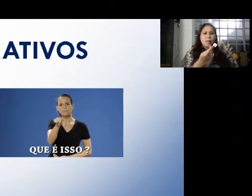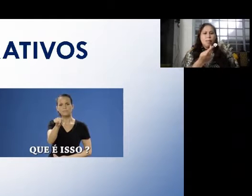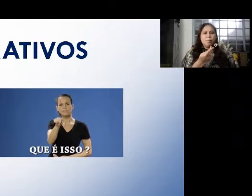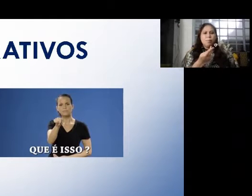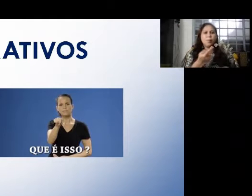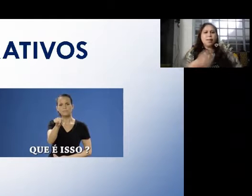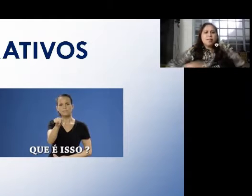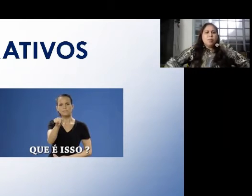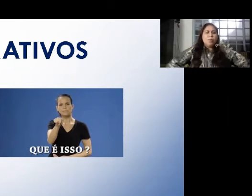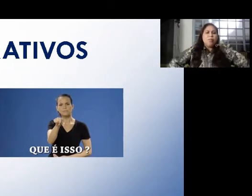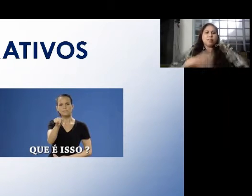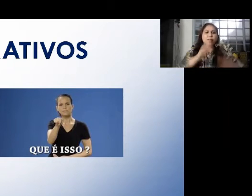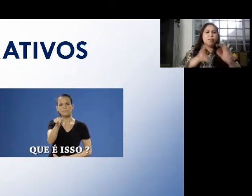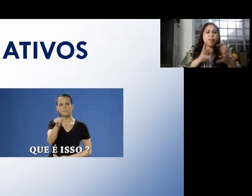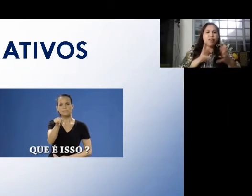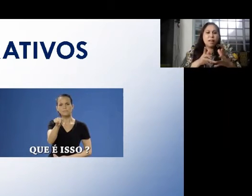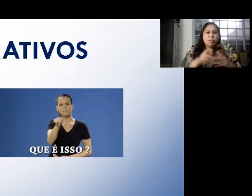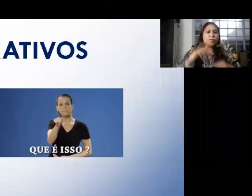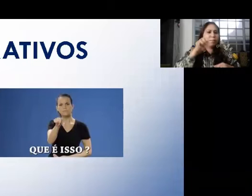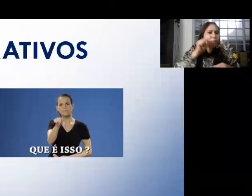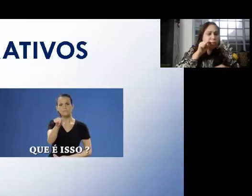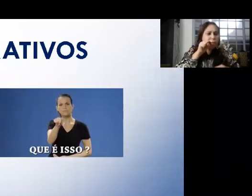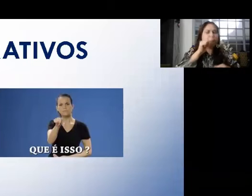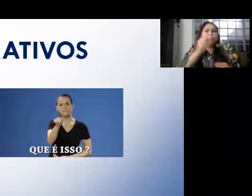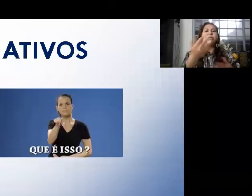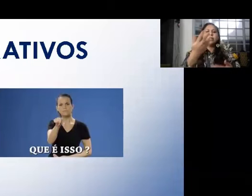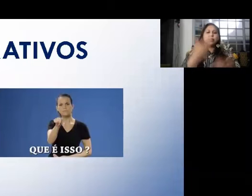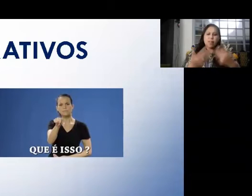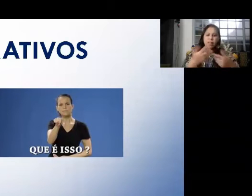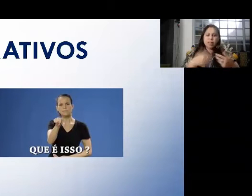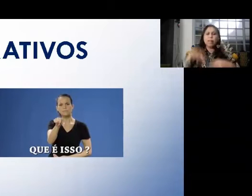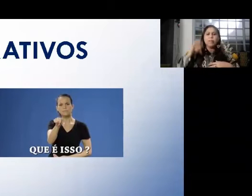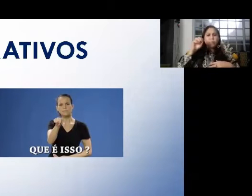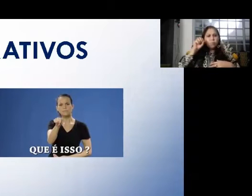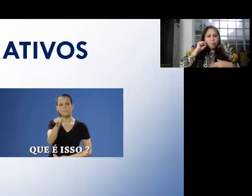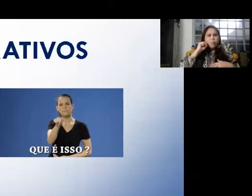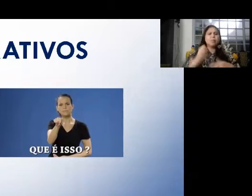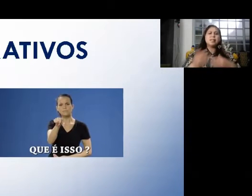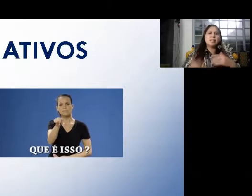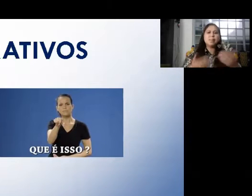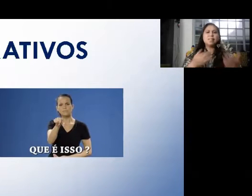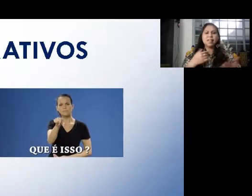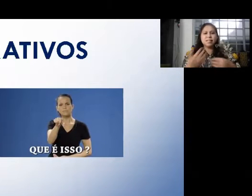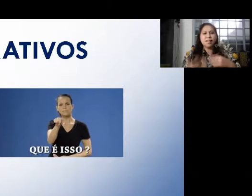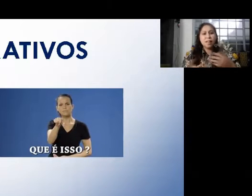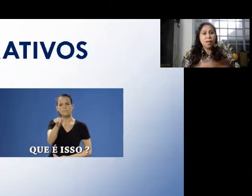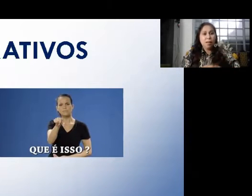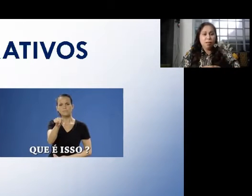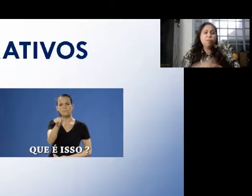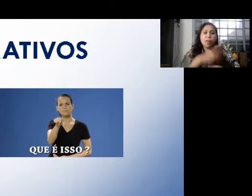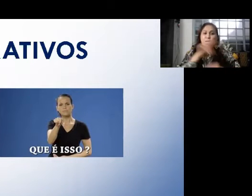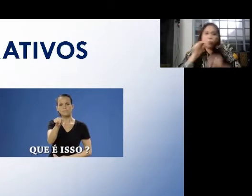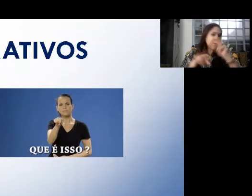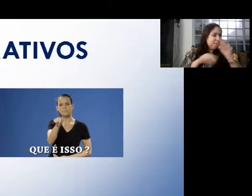né? É assim numa conversa, eu falo, você me escuta, depois você fala e eu escuto, ou pelo menos era para ser assim, né?